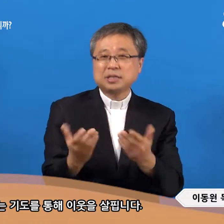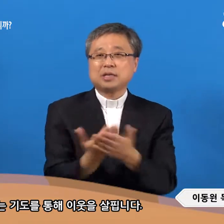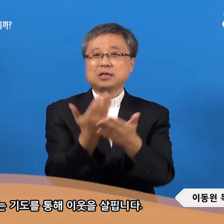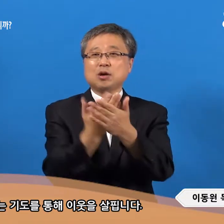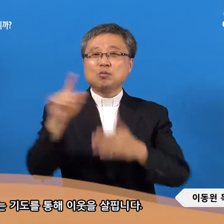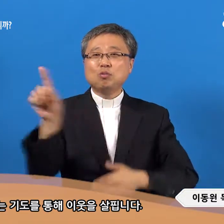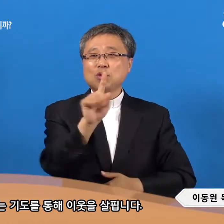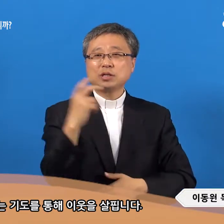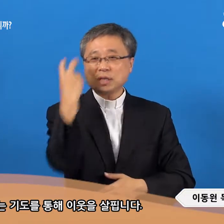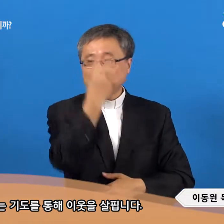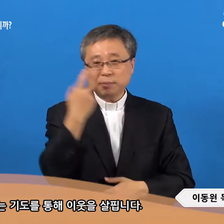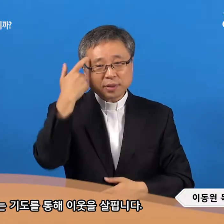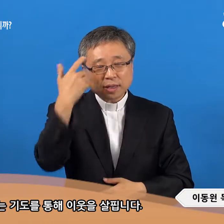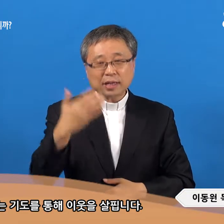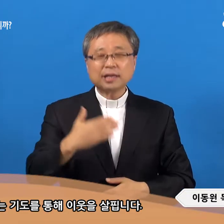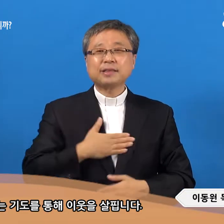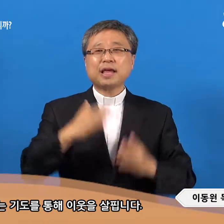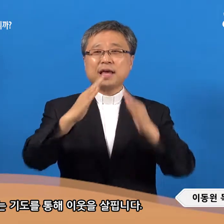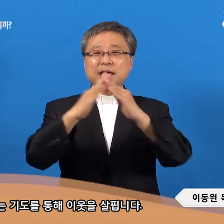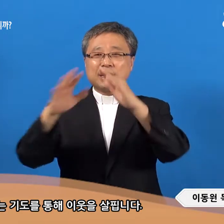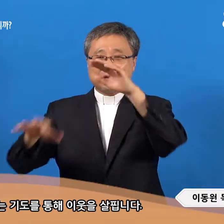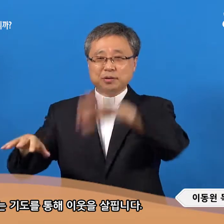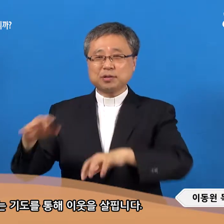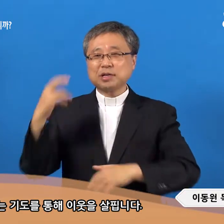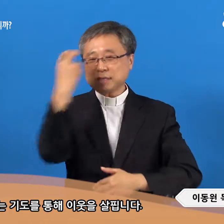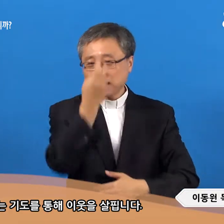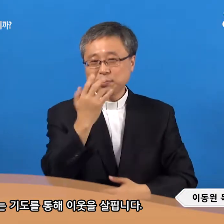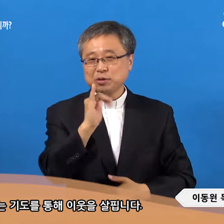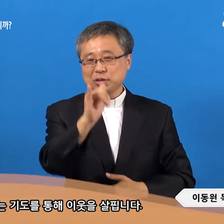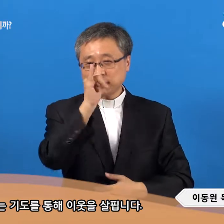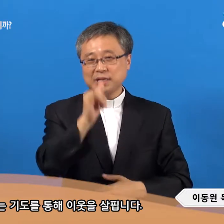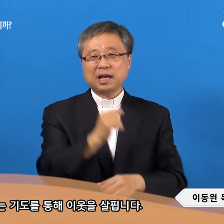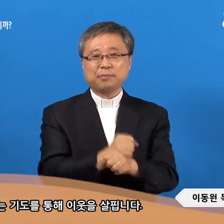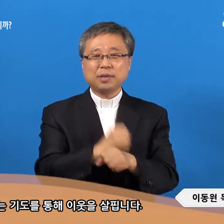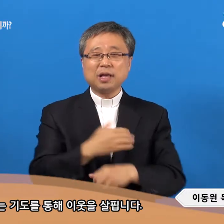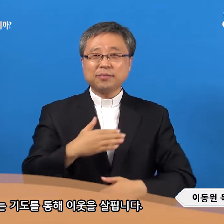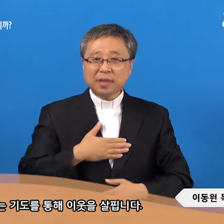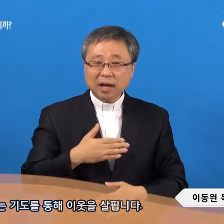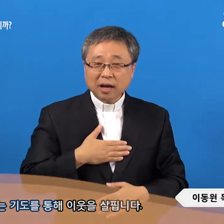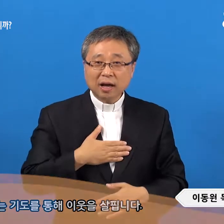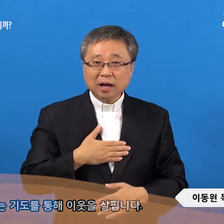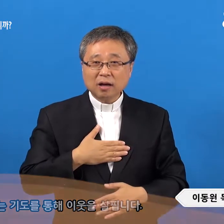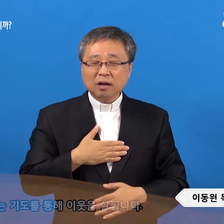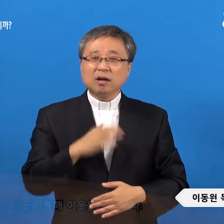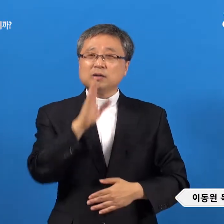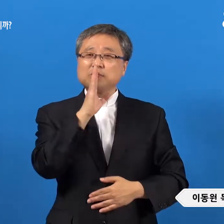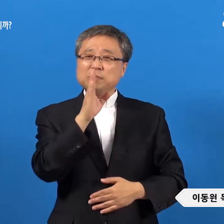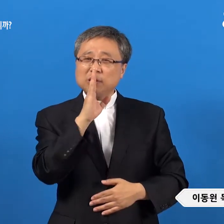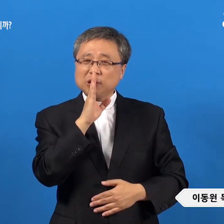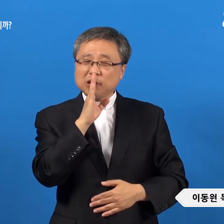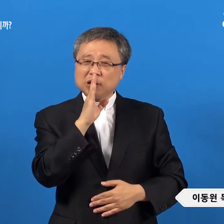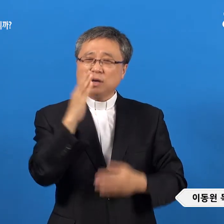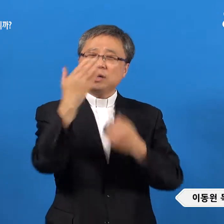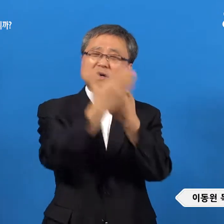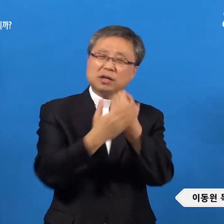무엇을 살핀다고요? 내 이웃을 살필 수 있어야 합니다. 자, 내가 고난받았어요. 고난이